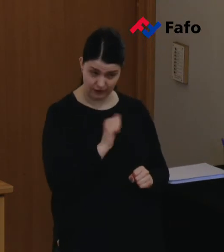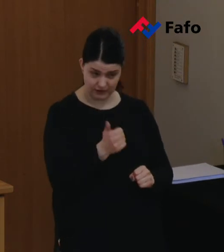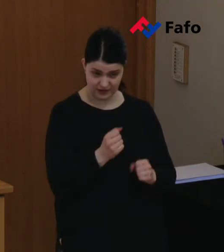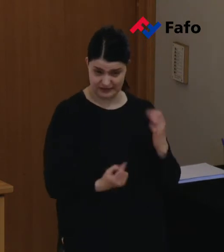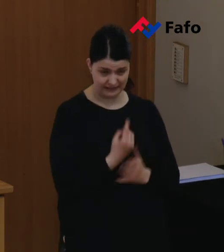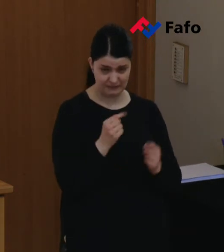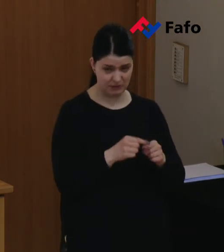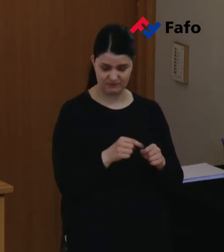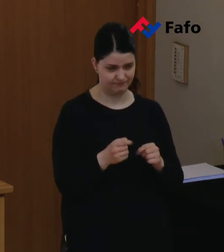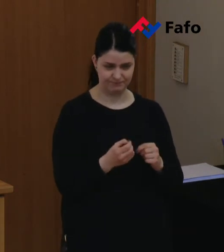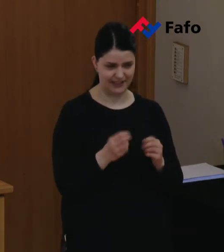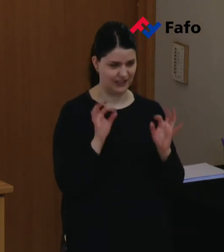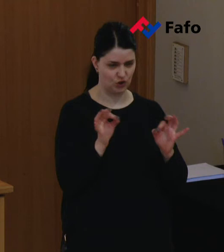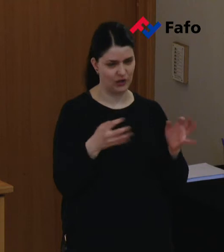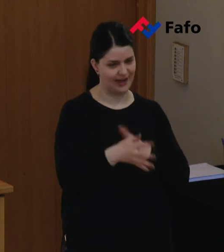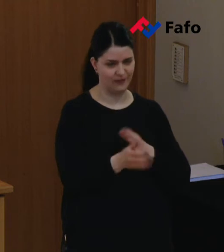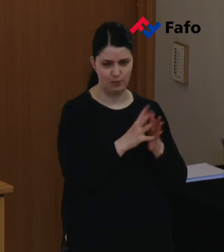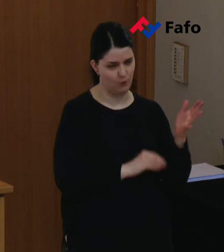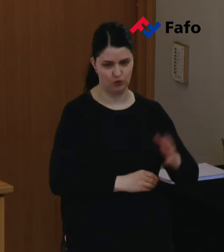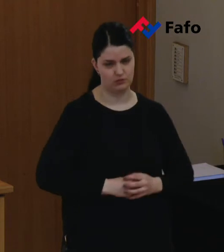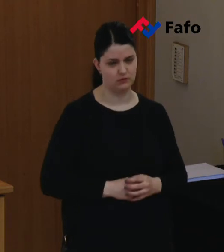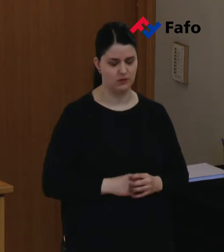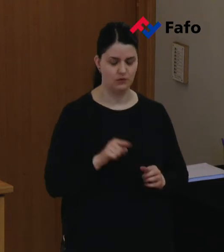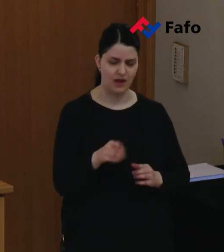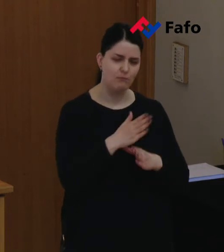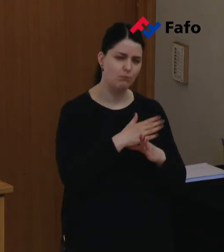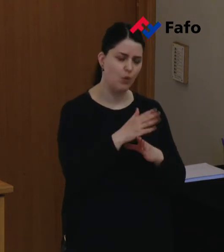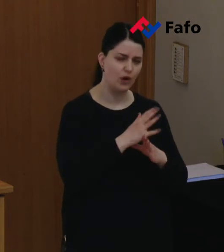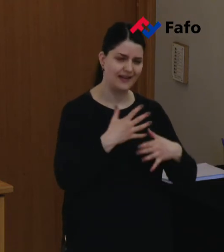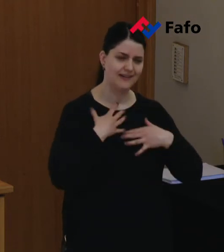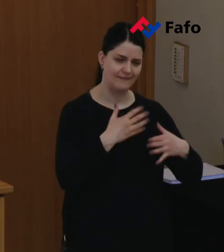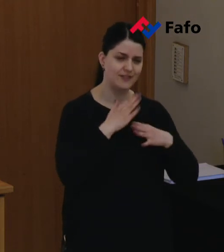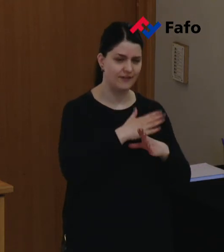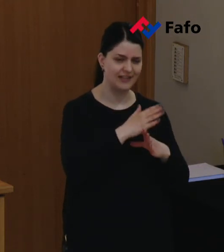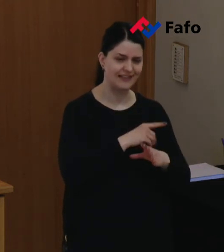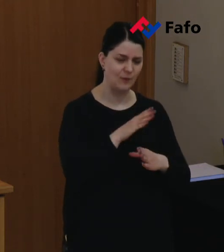den rapporten. Og så tenkte jeg på det her med å måle livskvalitet.